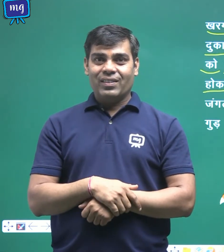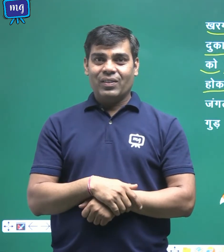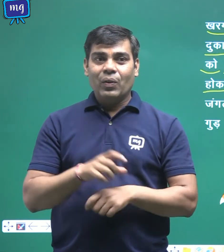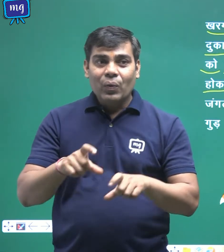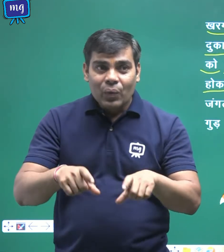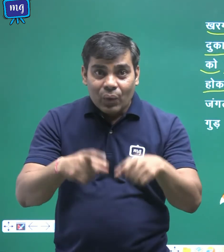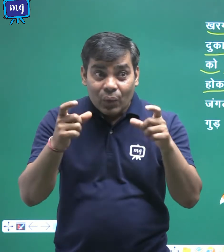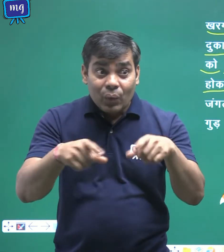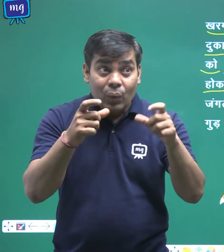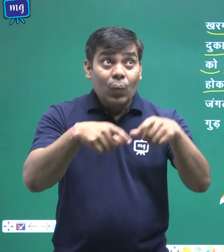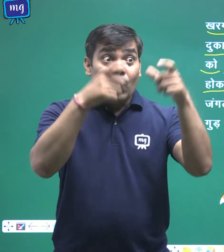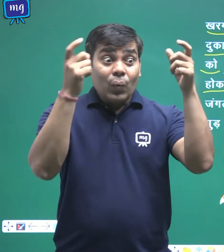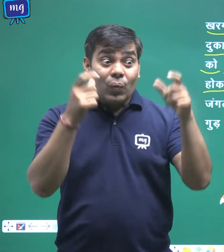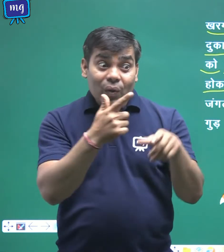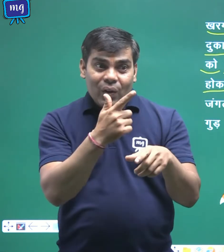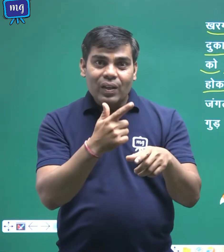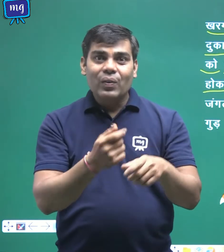जंगल की ओर